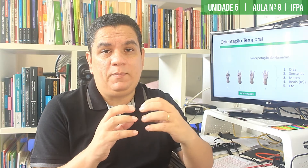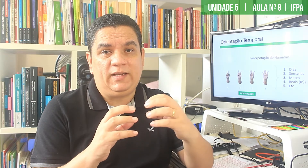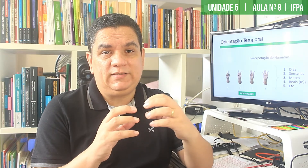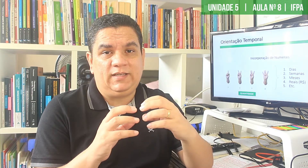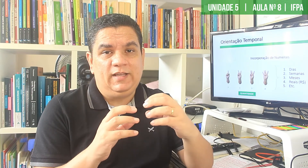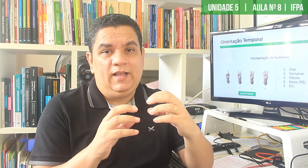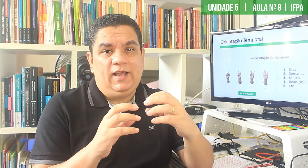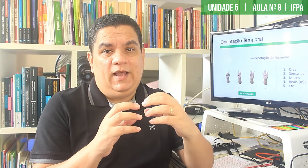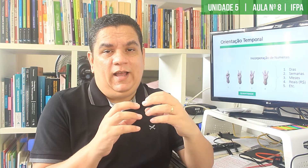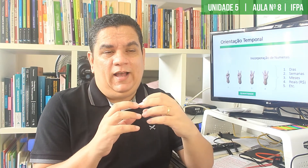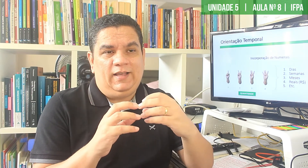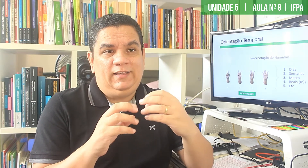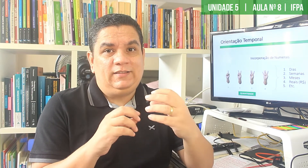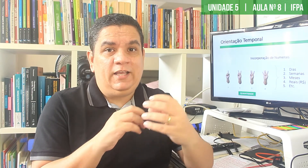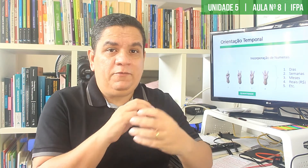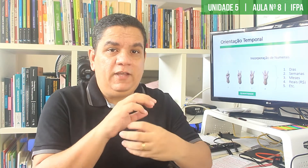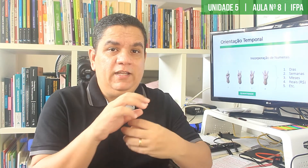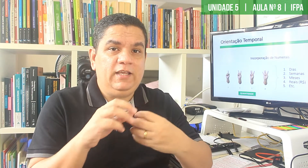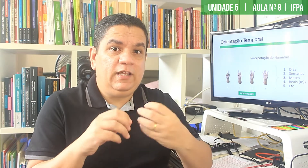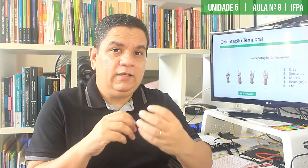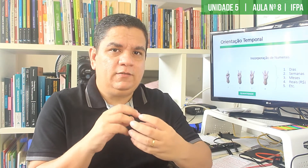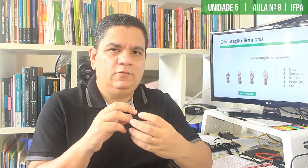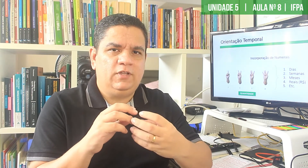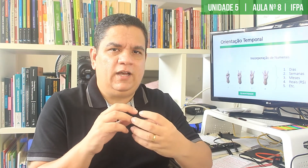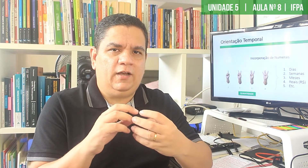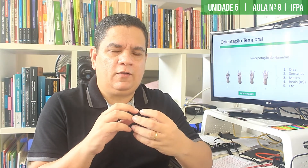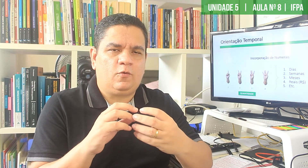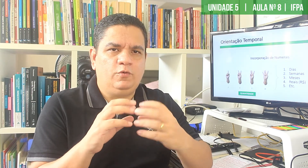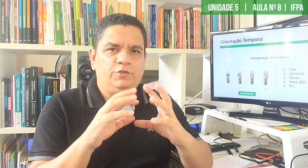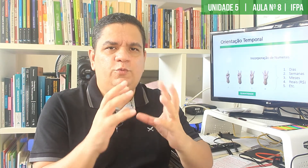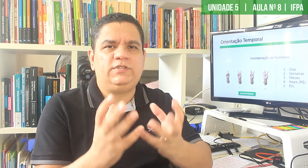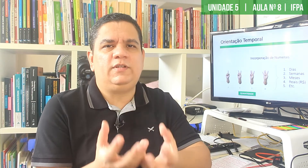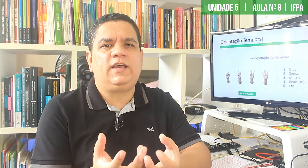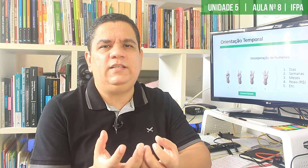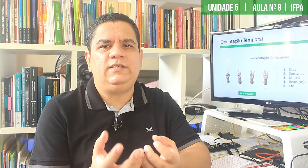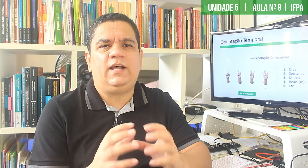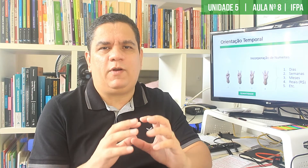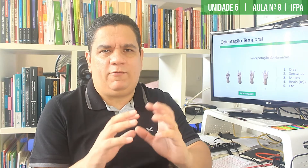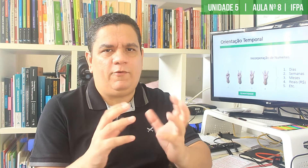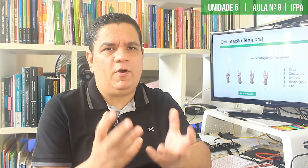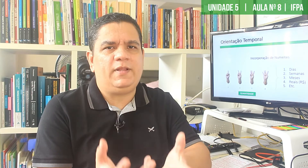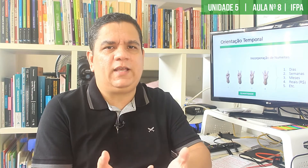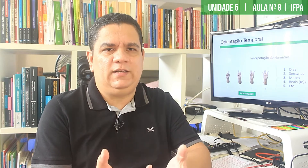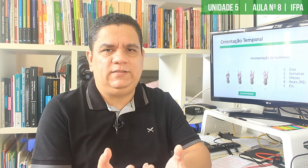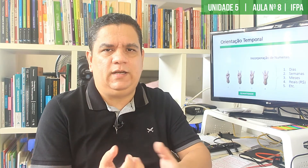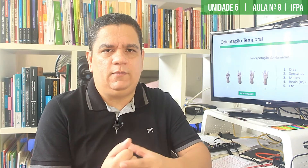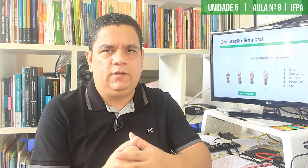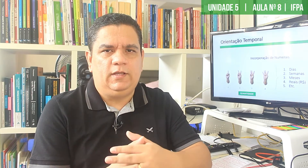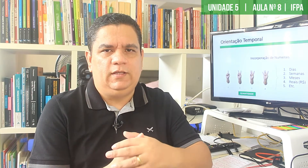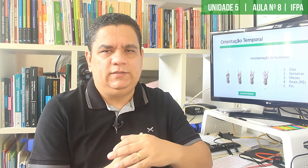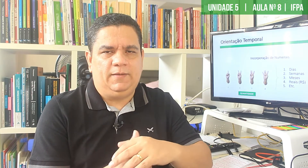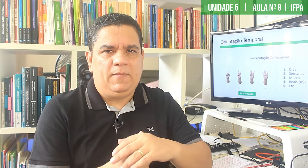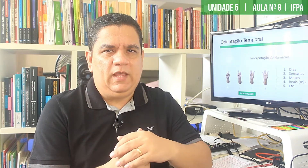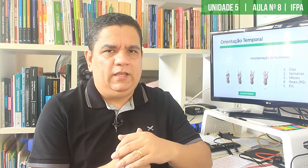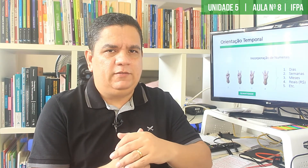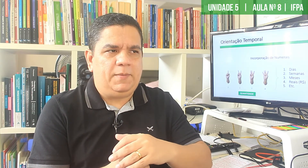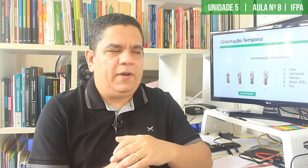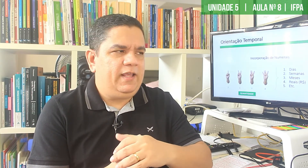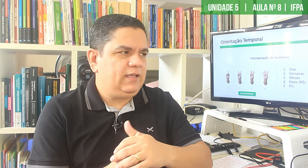passa a interferir na constituição daquele sinal, na forma daquele sinal, tá? Eu separei